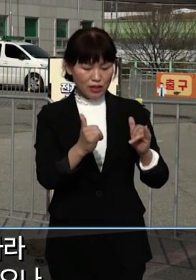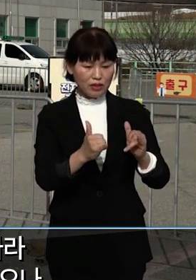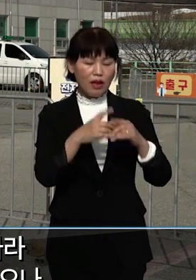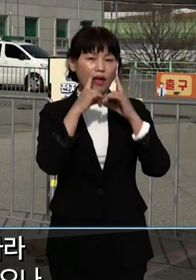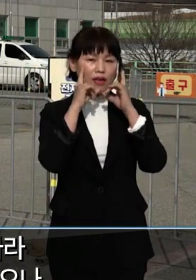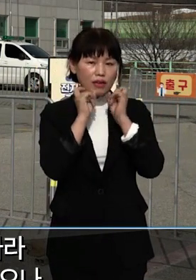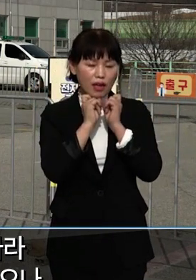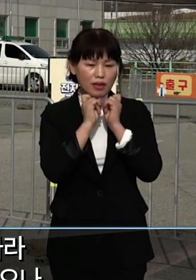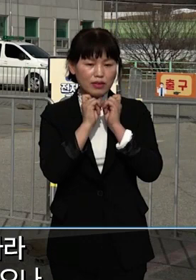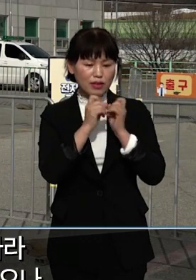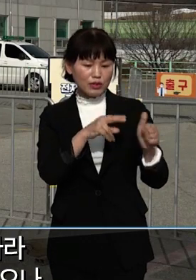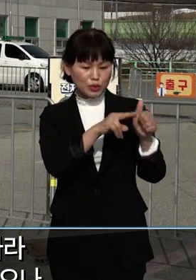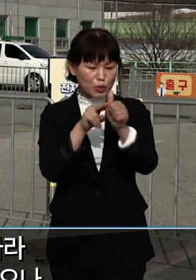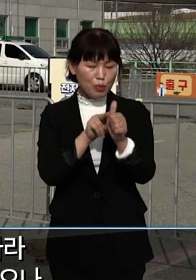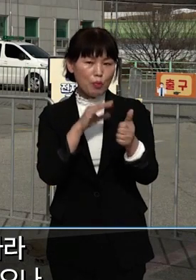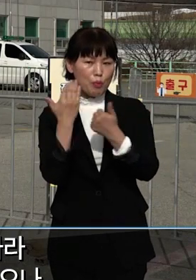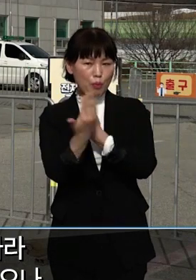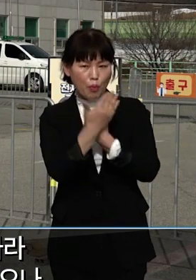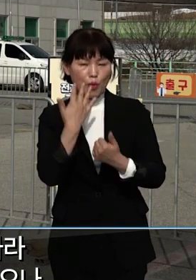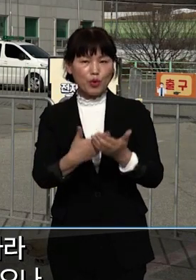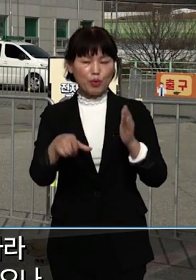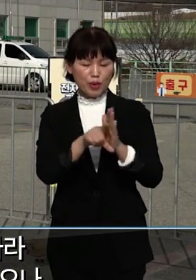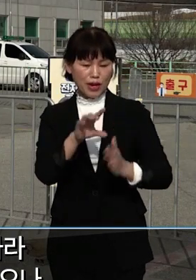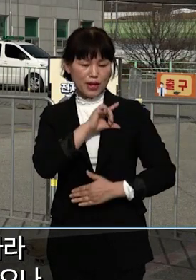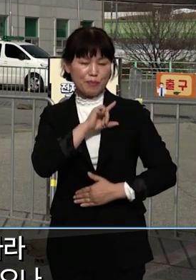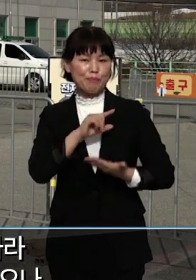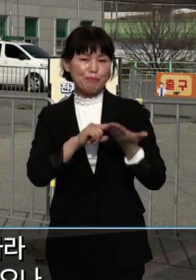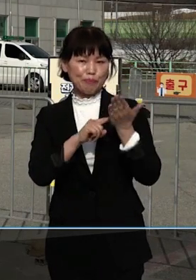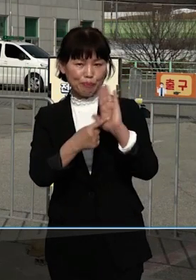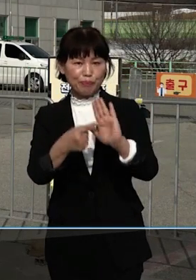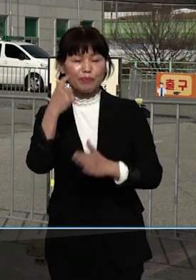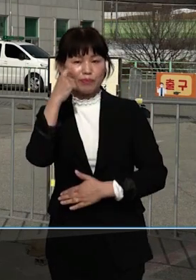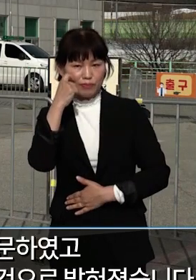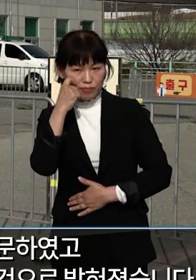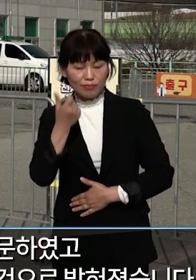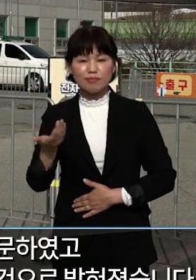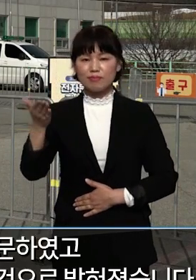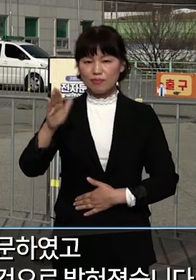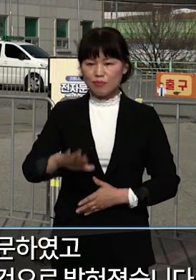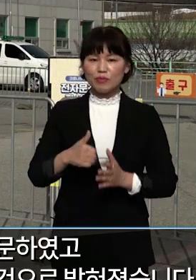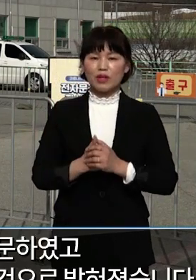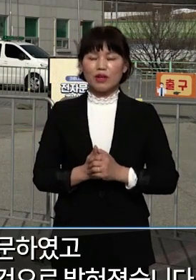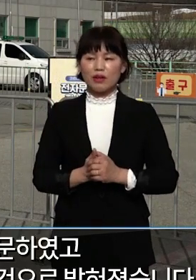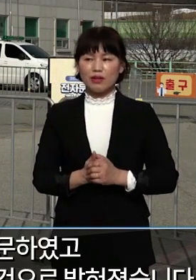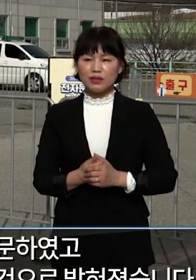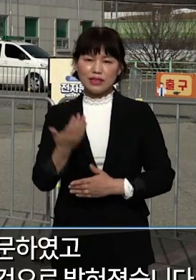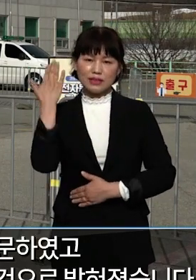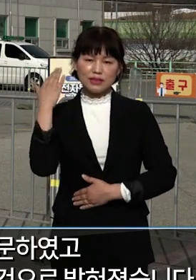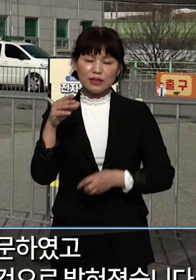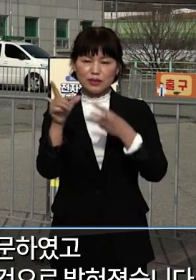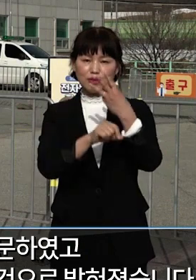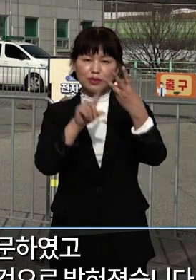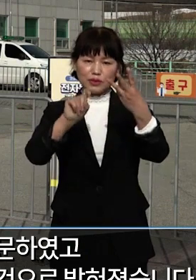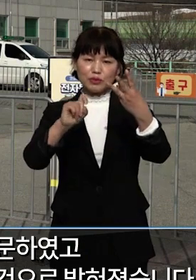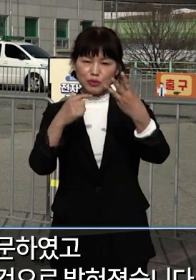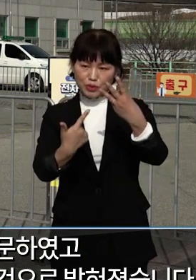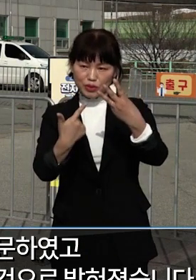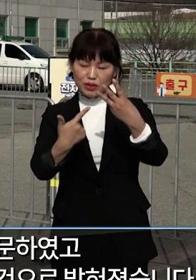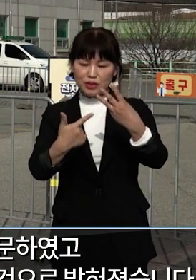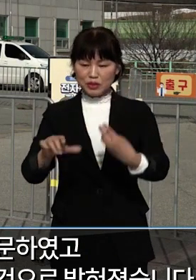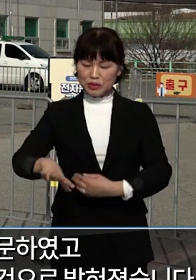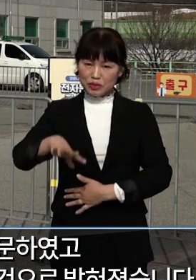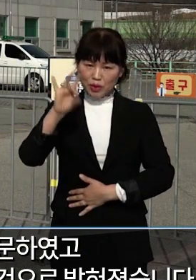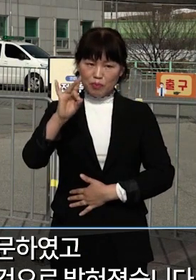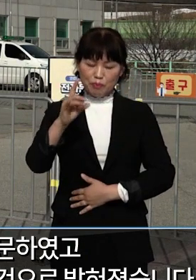및 자세한 이동 동선은 공개할 수 없으나 16일 최초 확진자는 증상